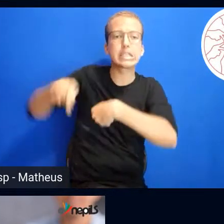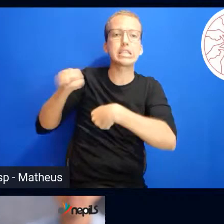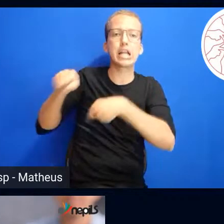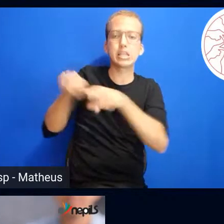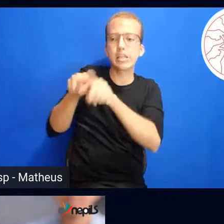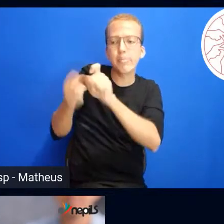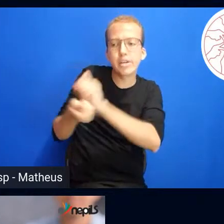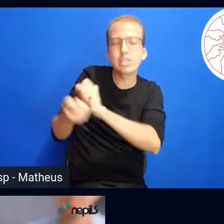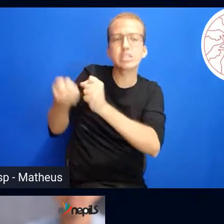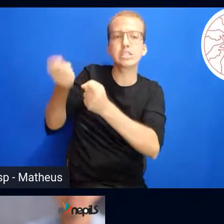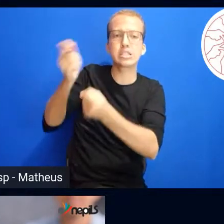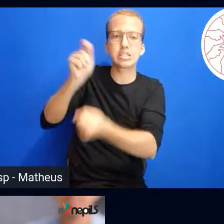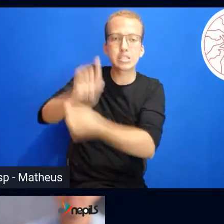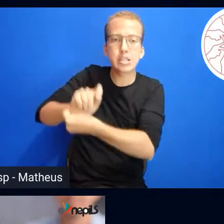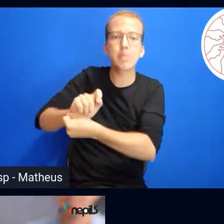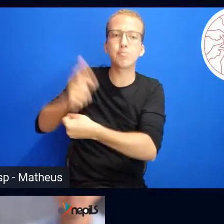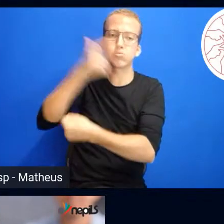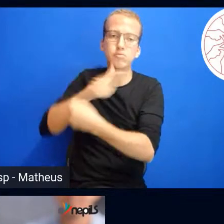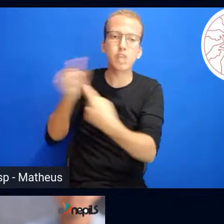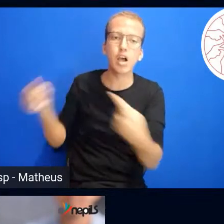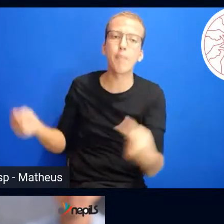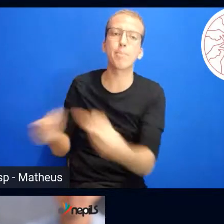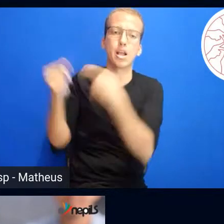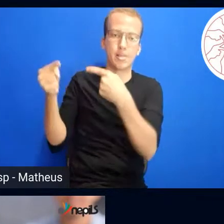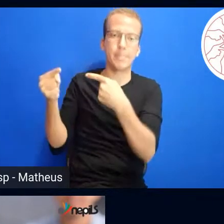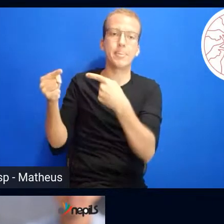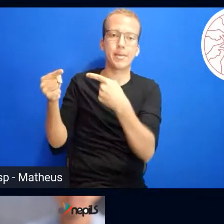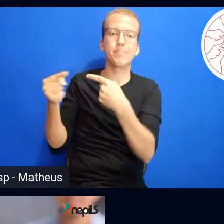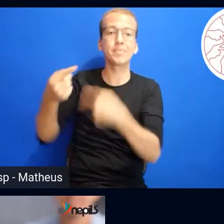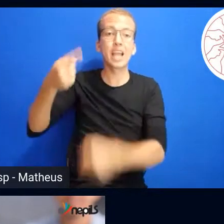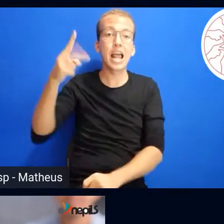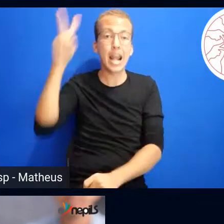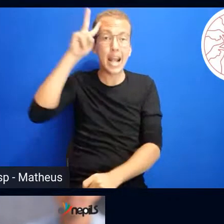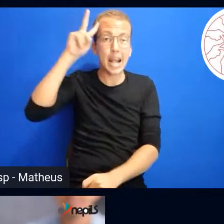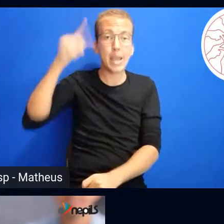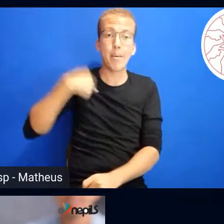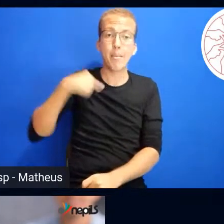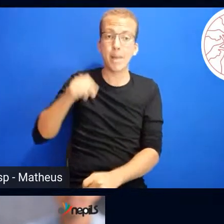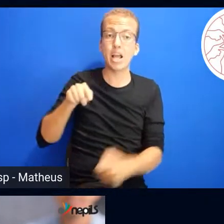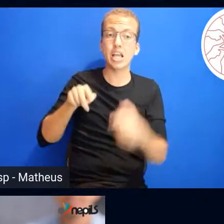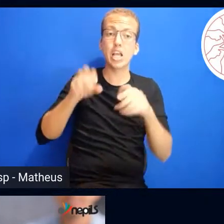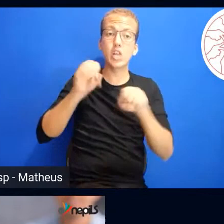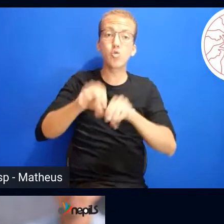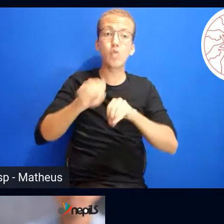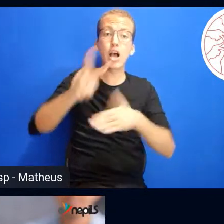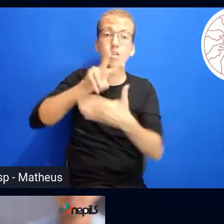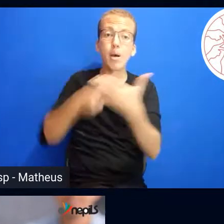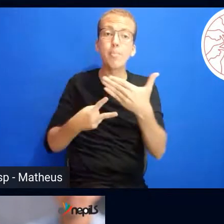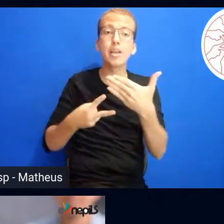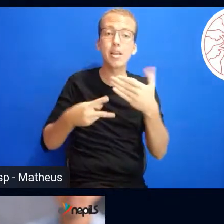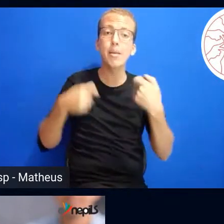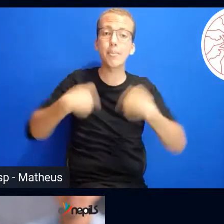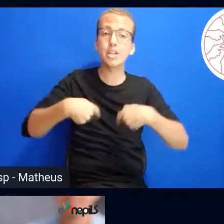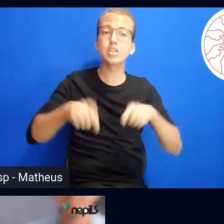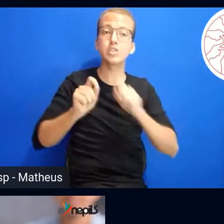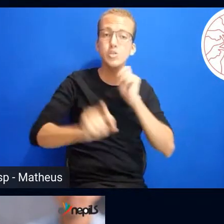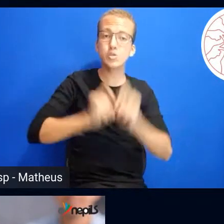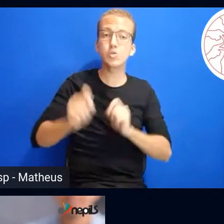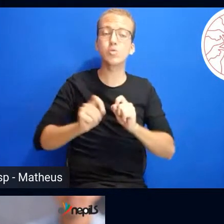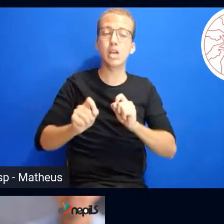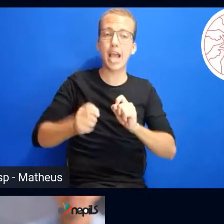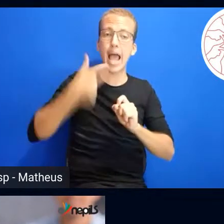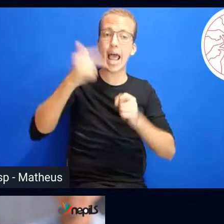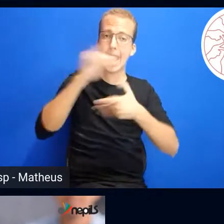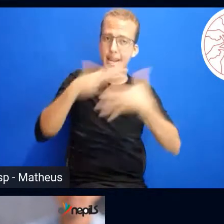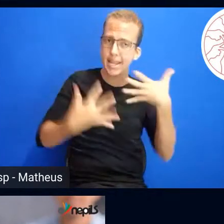Libras é a primeira língua do surdo. Ela deve ser a sua língua de instrução, a sua língua protagonista, para